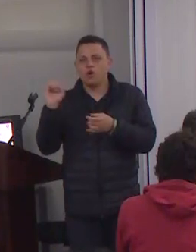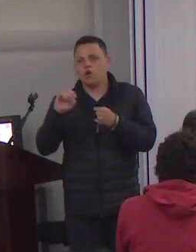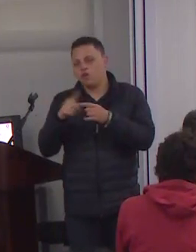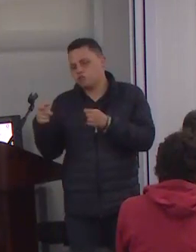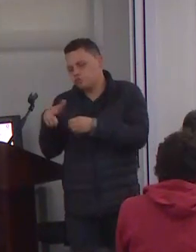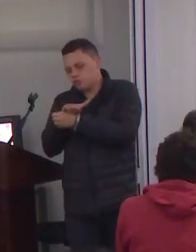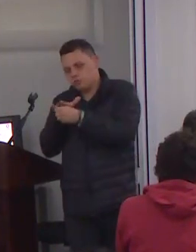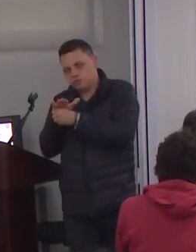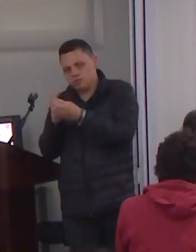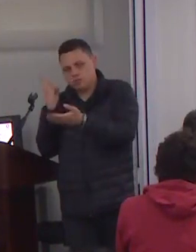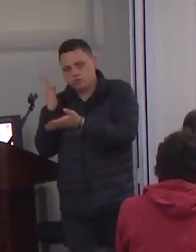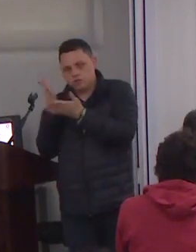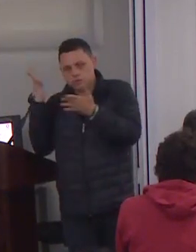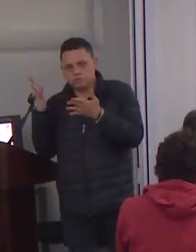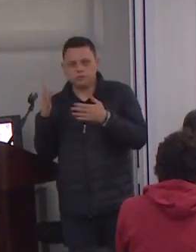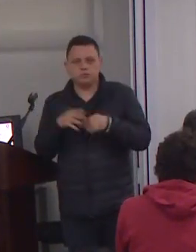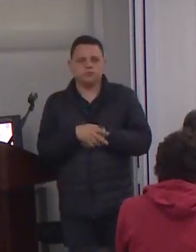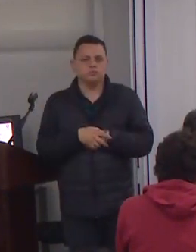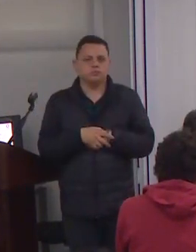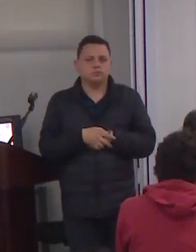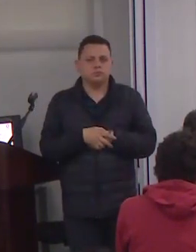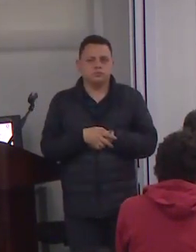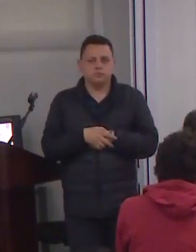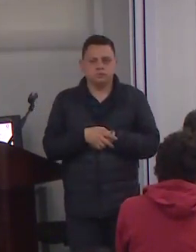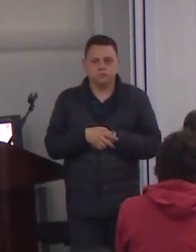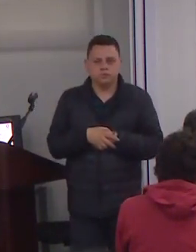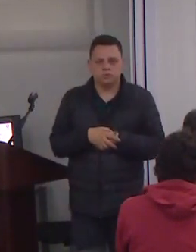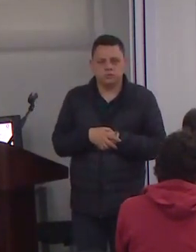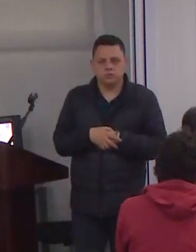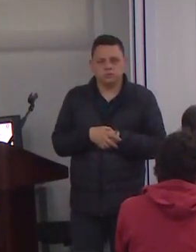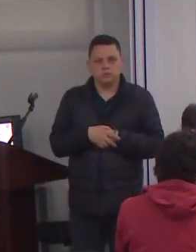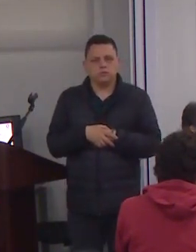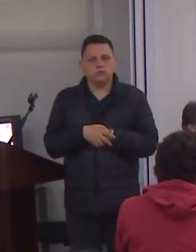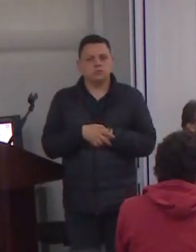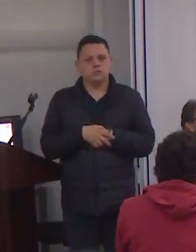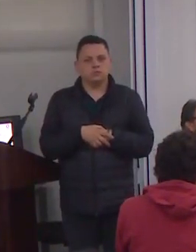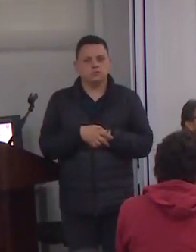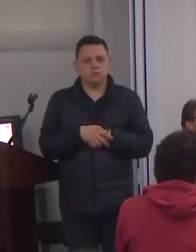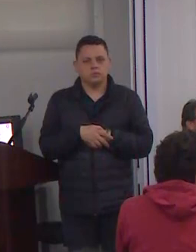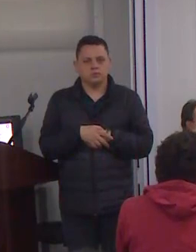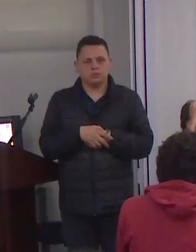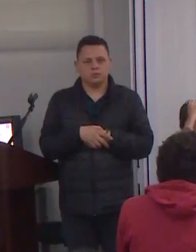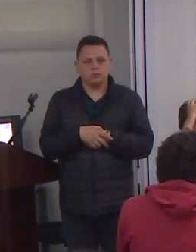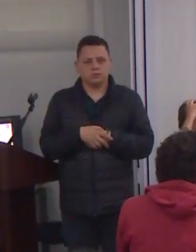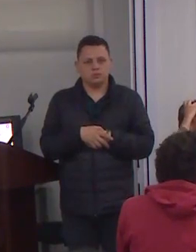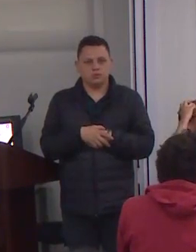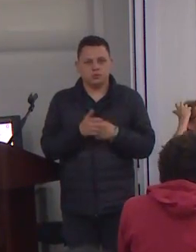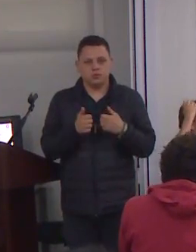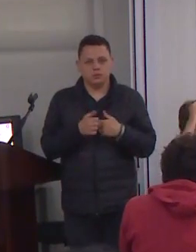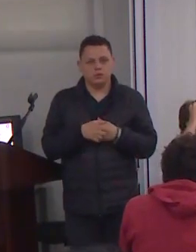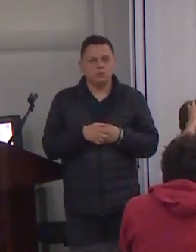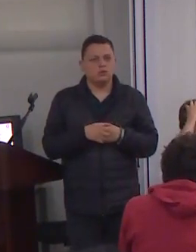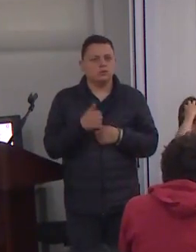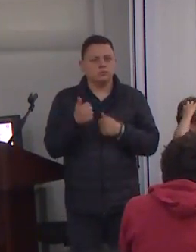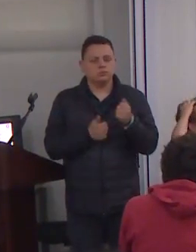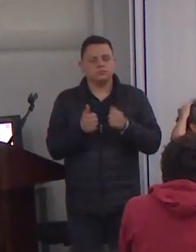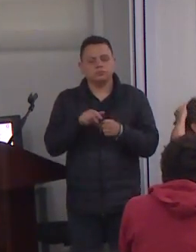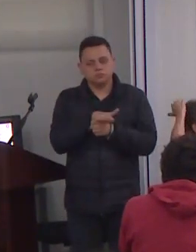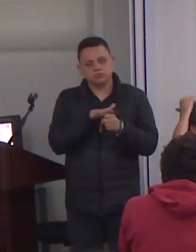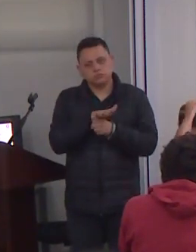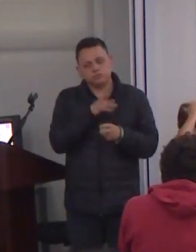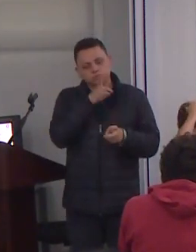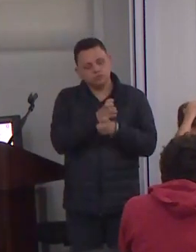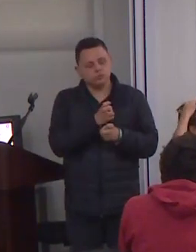rápido de la crisis eso es digamos lo que tenemos que empezar a abordar en esos momentos complejos yo digo momentos complejos